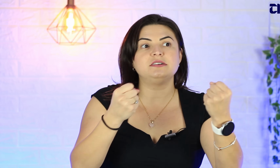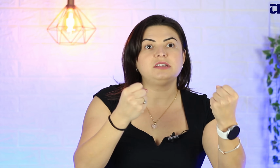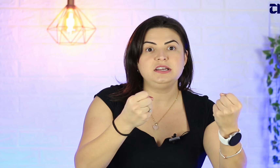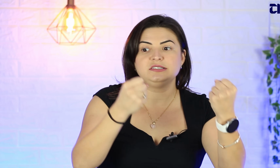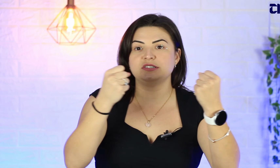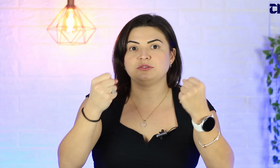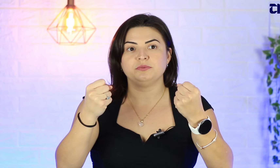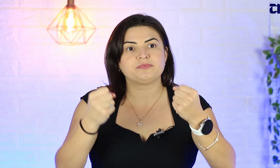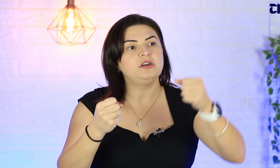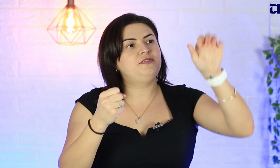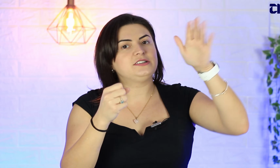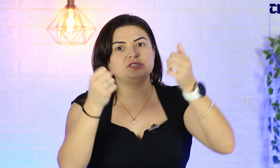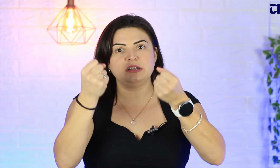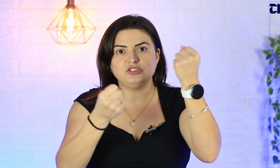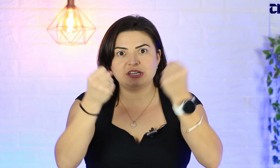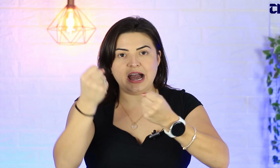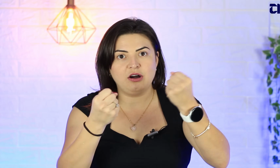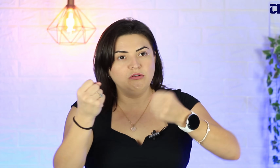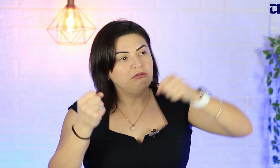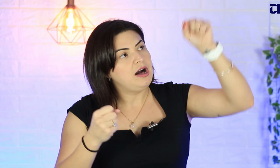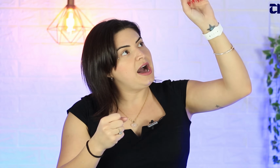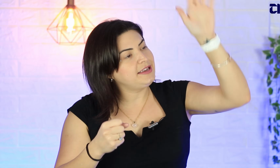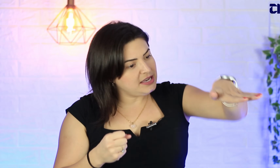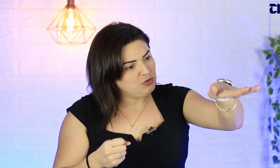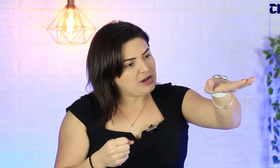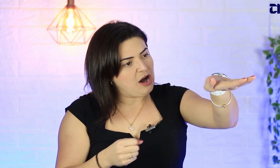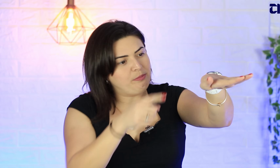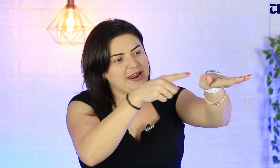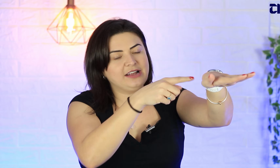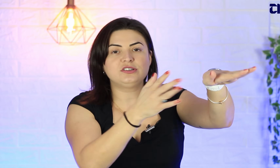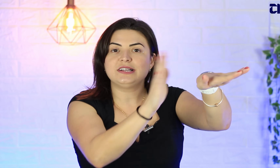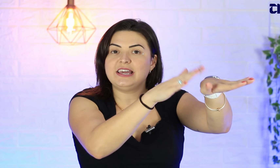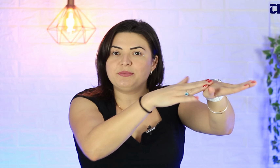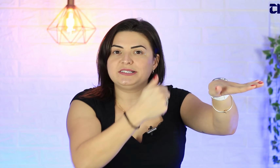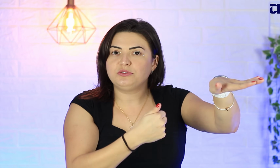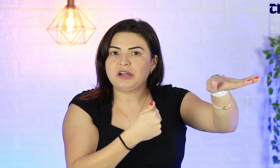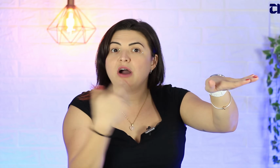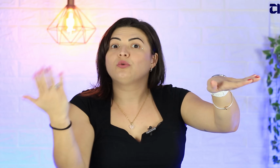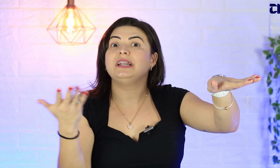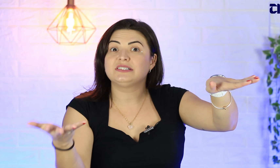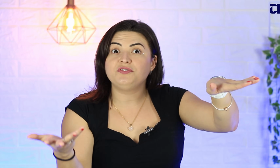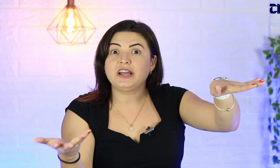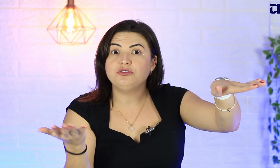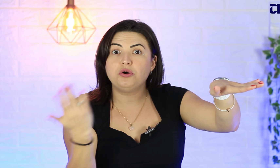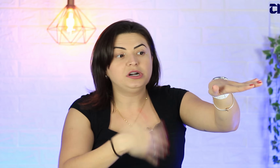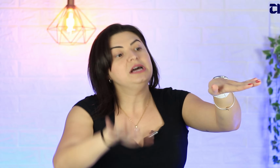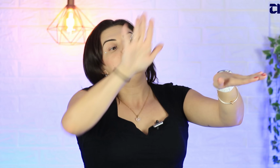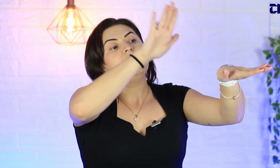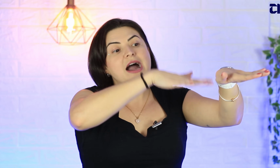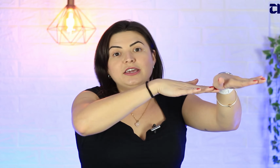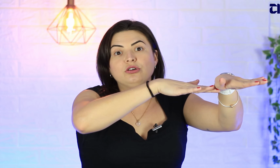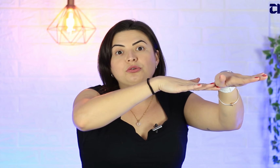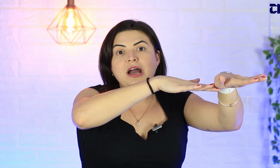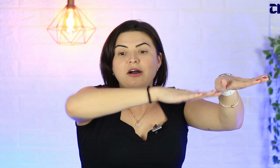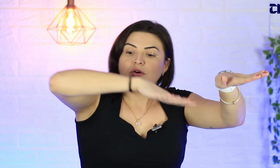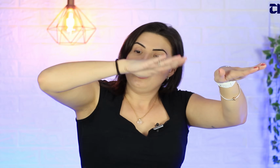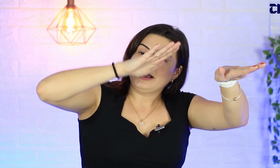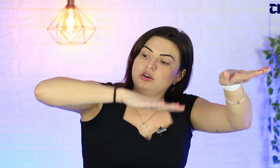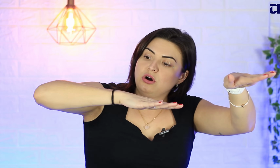dizer trânsito? Eu faço sinal de carro. Aqui um carro parado. Isso aqui representa o carro. É classificador. Aqui outro carro. Aqui